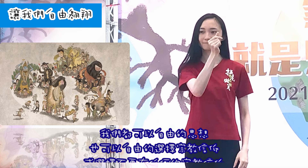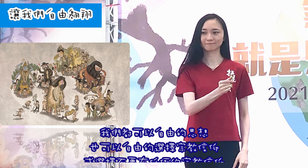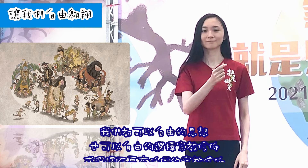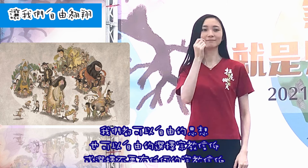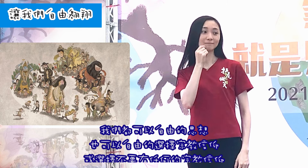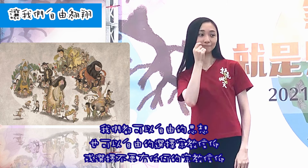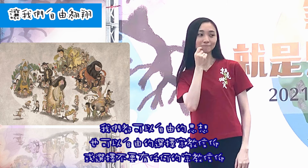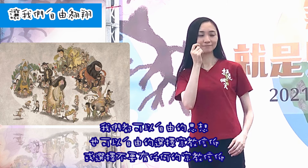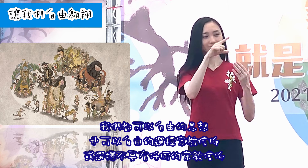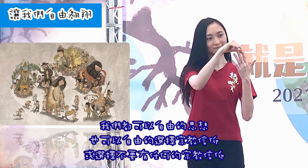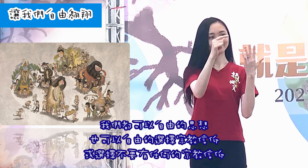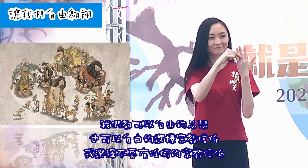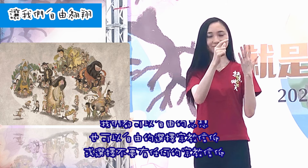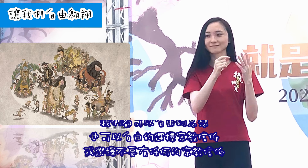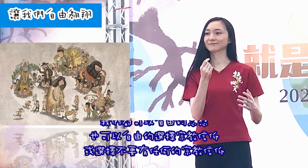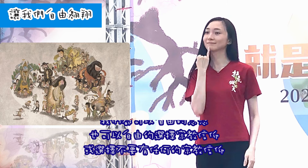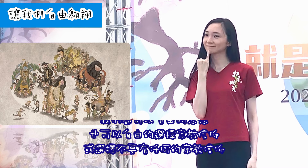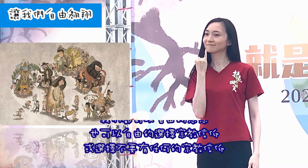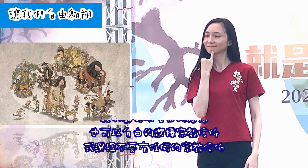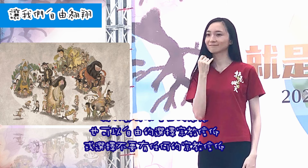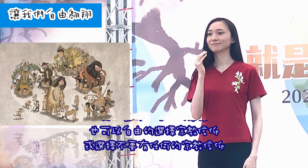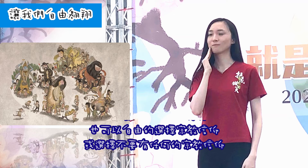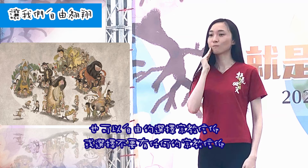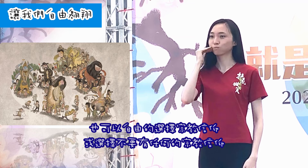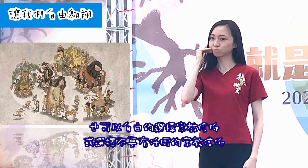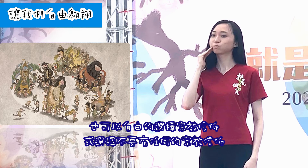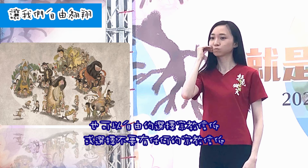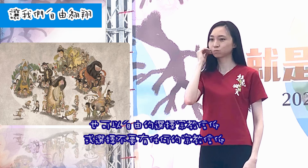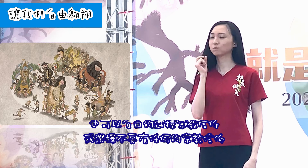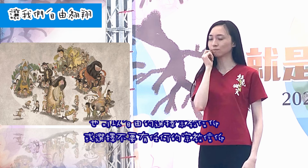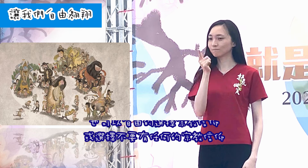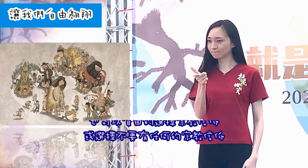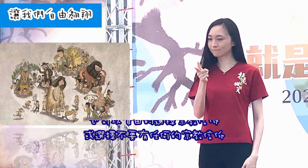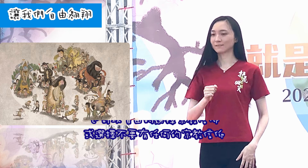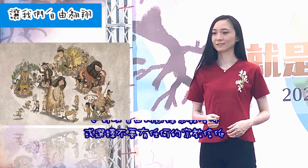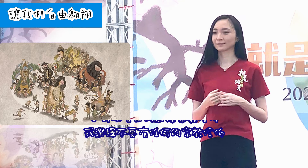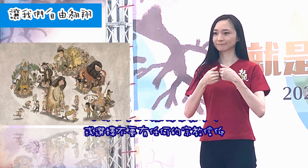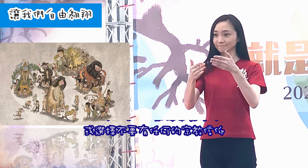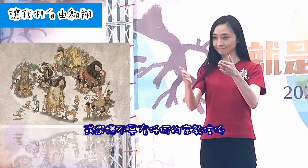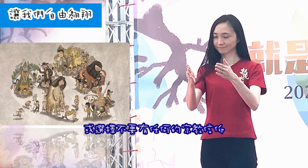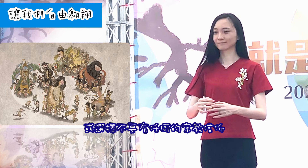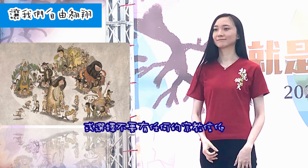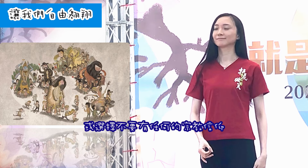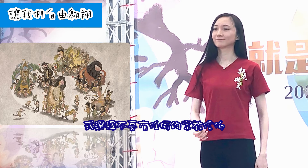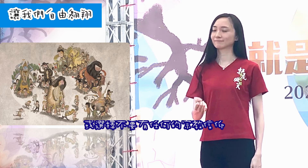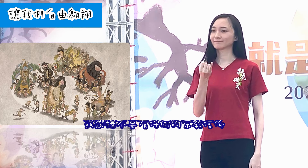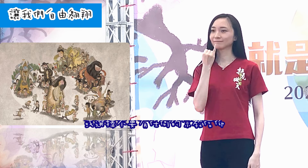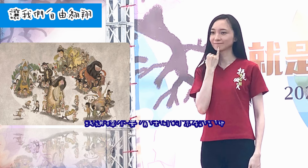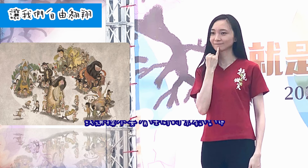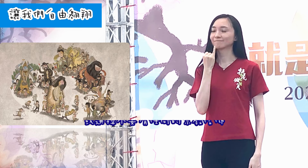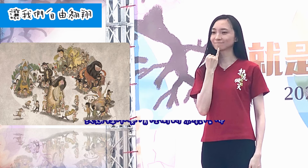的选择宗教信仰，或选择不要有任何的宗教信